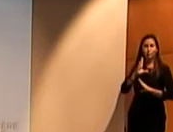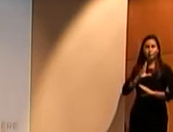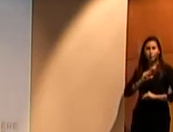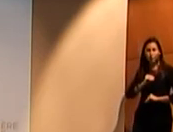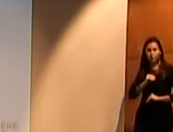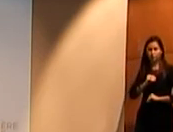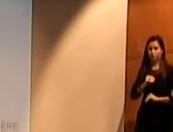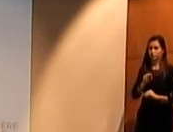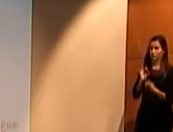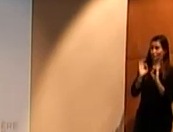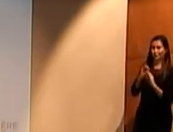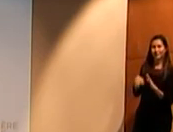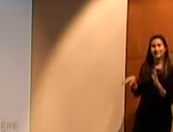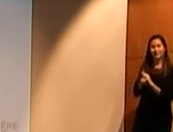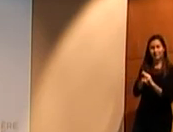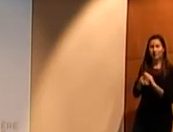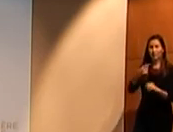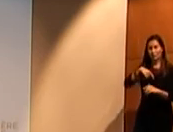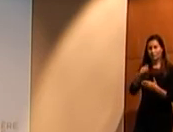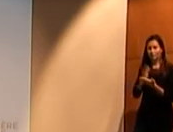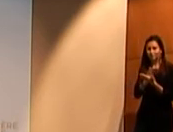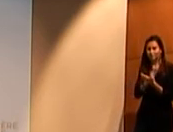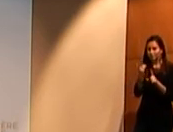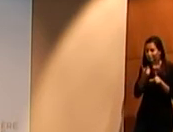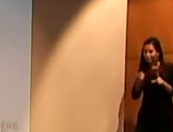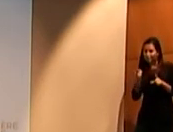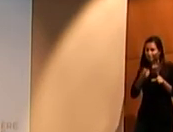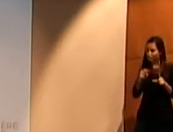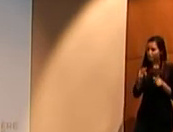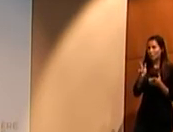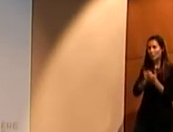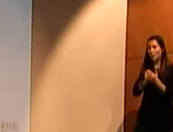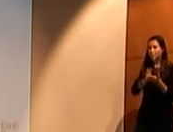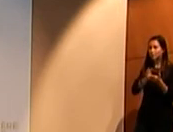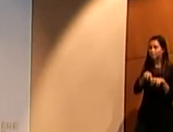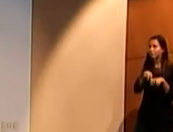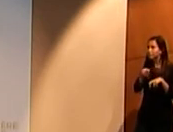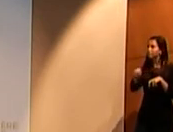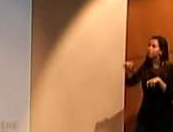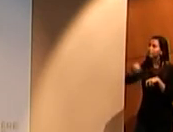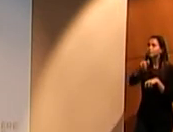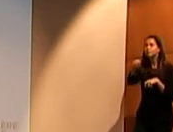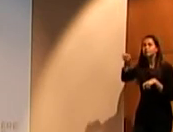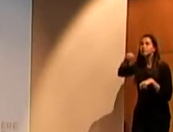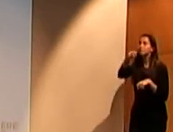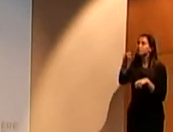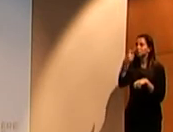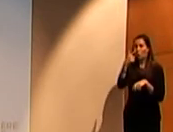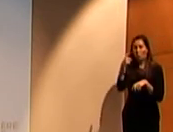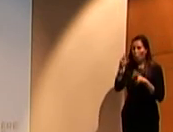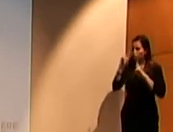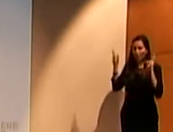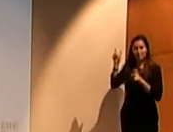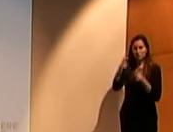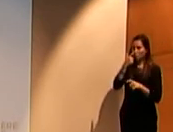d'ailleurs, dans les cartographies qu'on avait fait au début, c'est ce qui était ressorti sur le parcours, c'est que la médiathèque était vraiment perçue comme un lieu apaisant. Donc